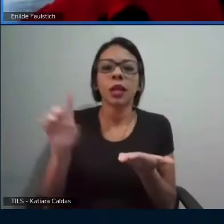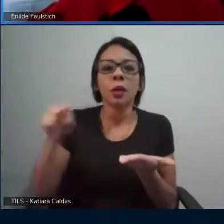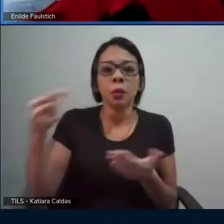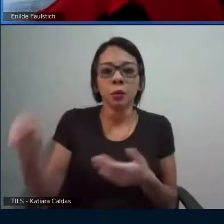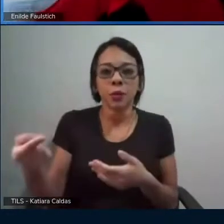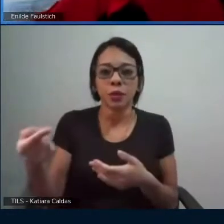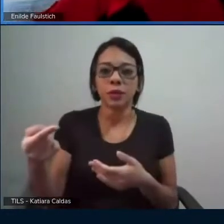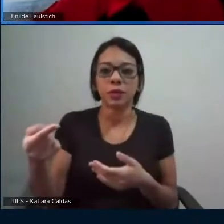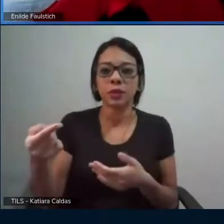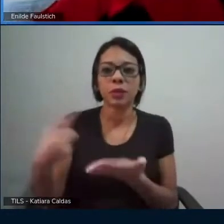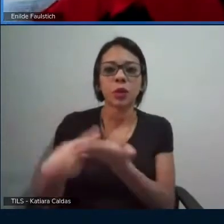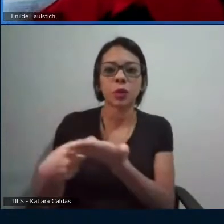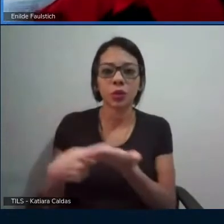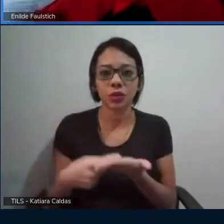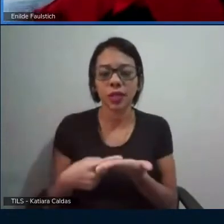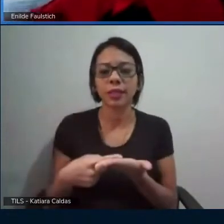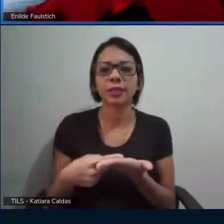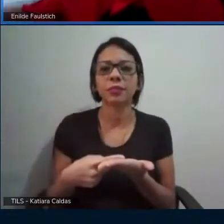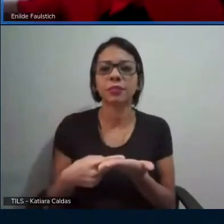próxima convidada,